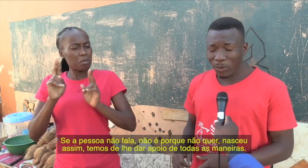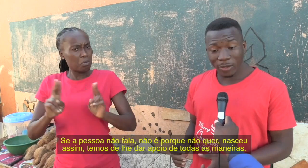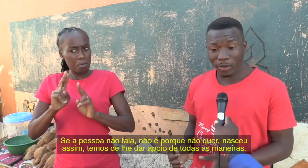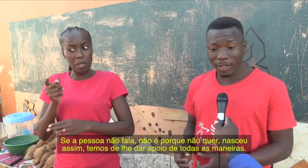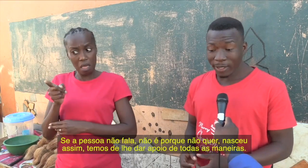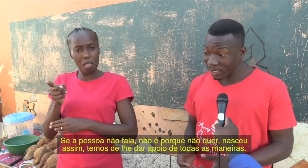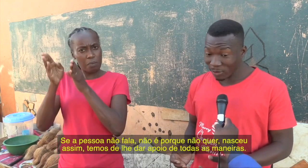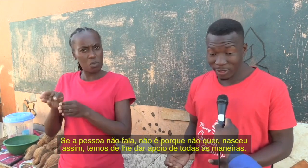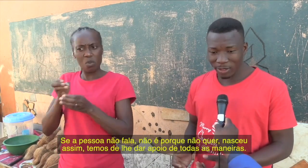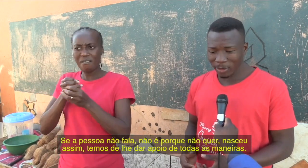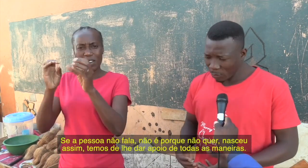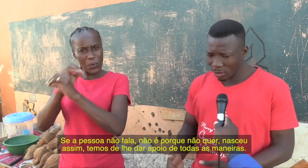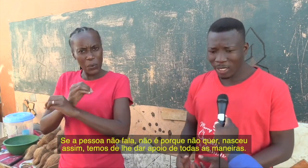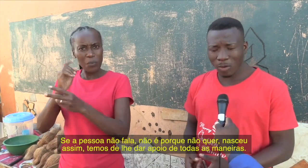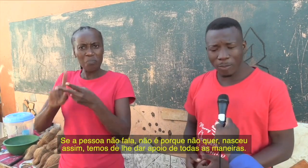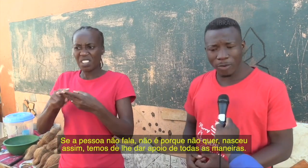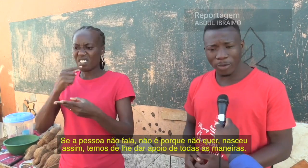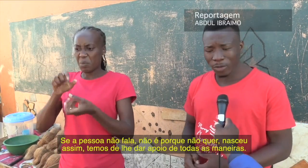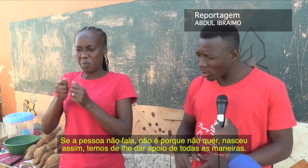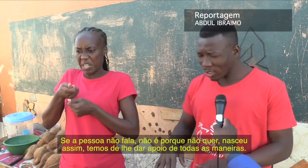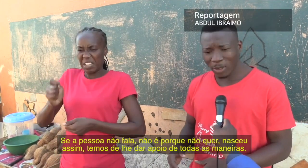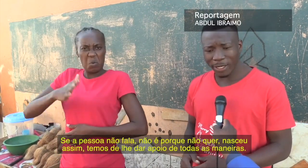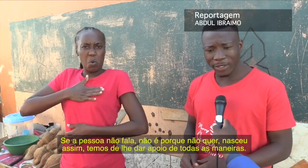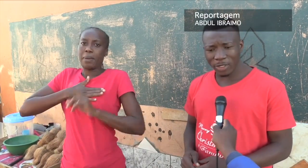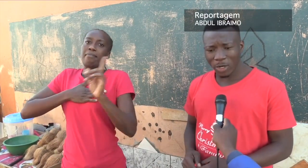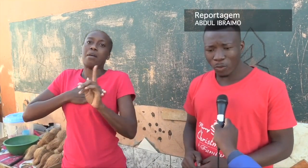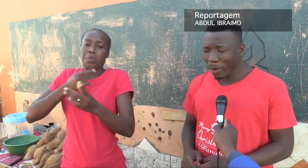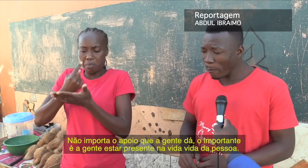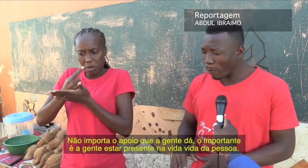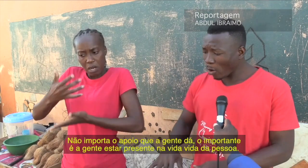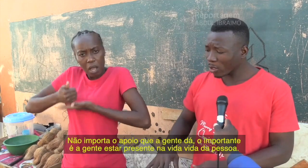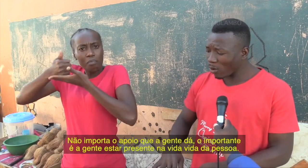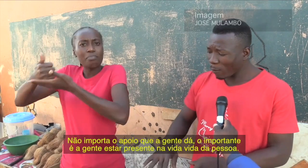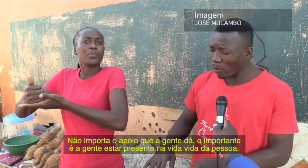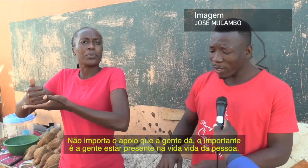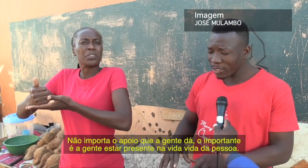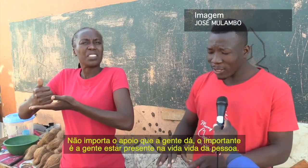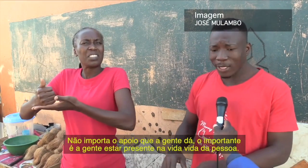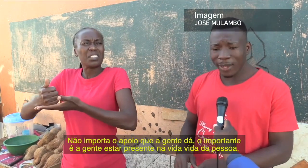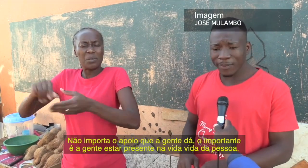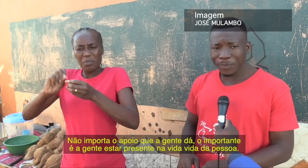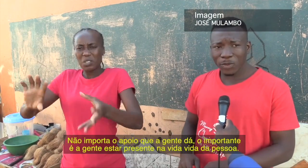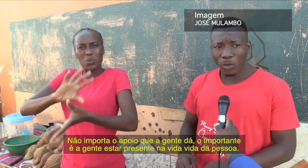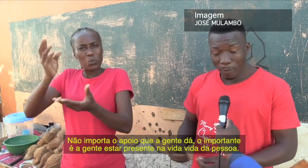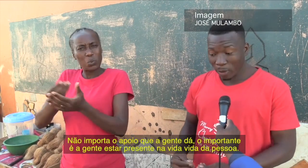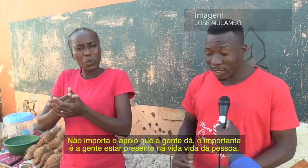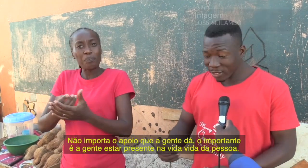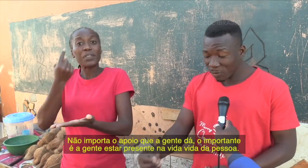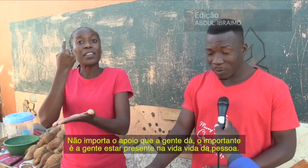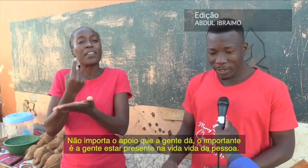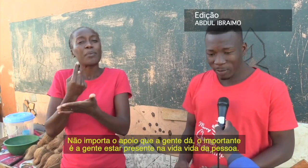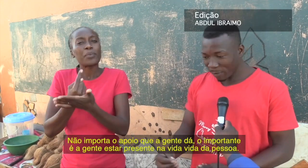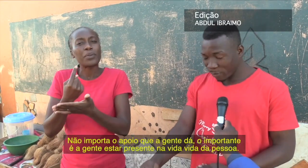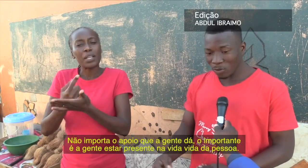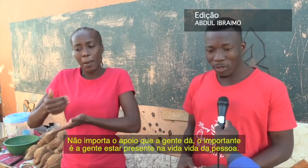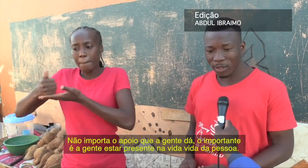fala não é que não quer nasceu assim temos que dar o apoio de todas as maneiras não importa o apoio que a gente dá o importante é